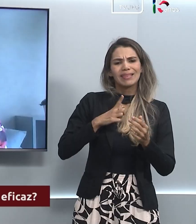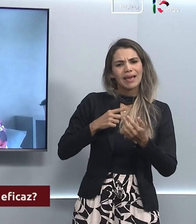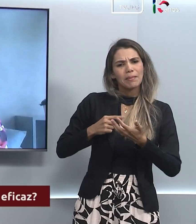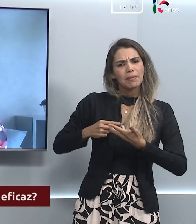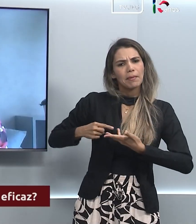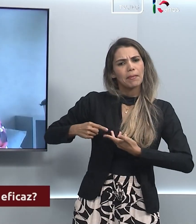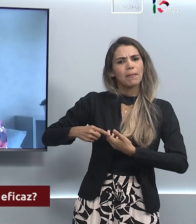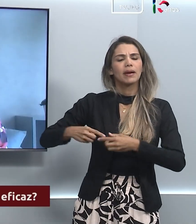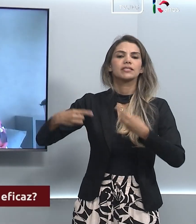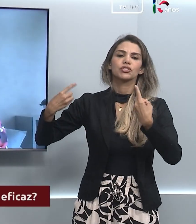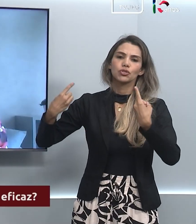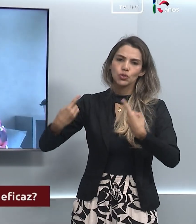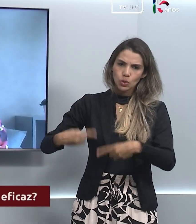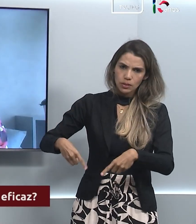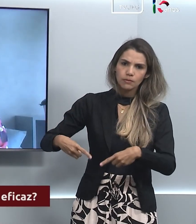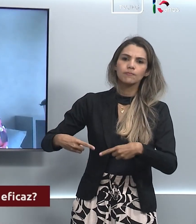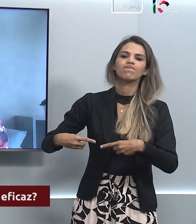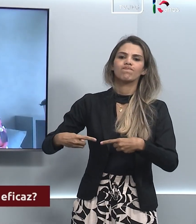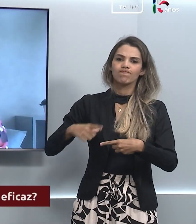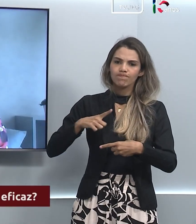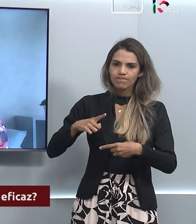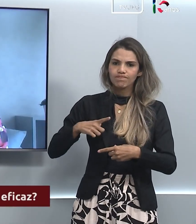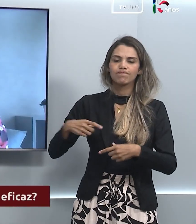desafios a serem aí